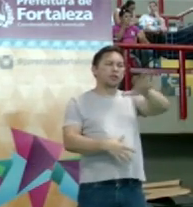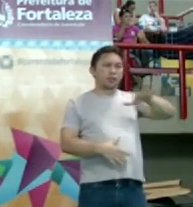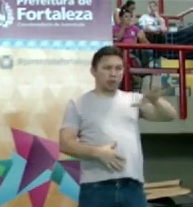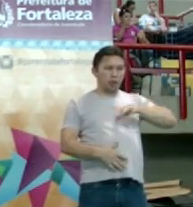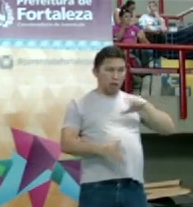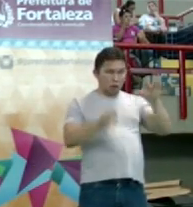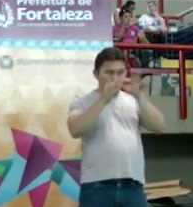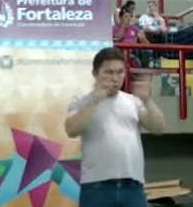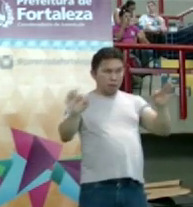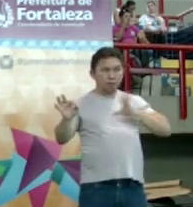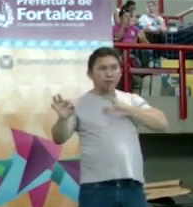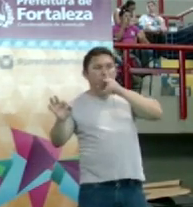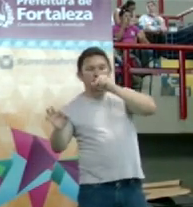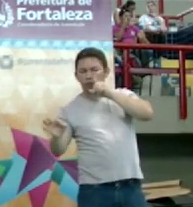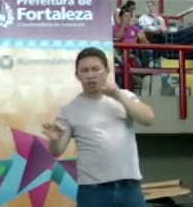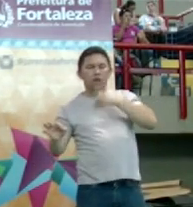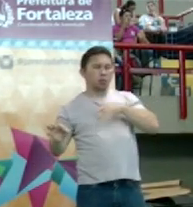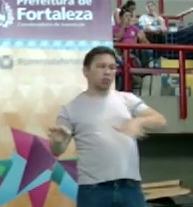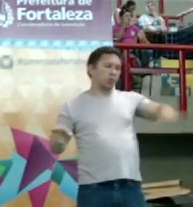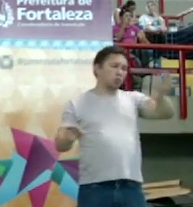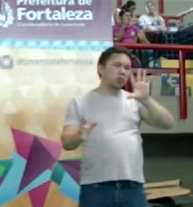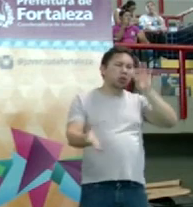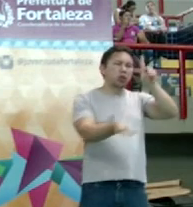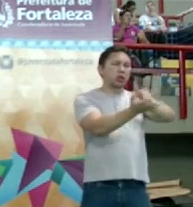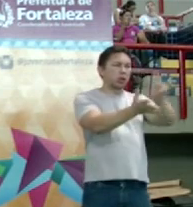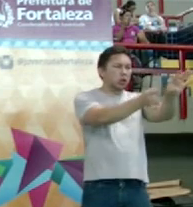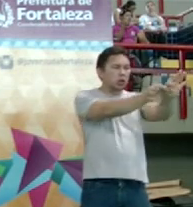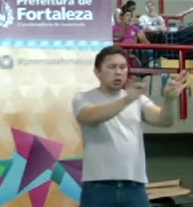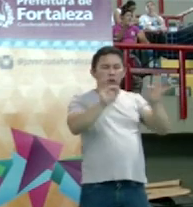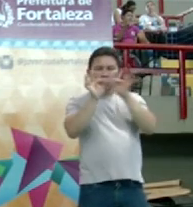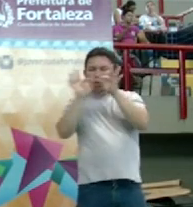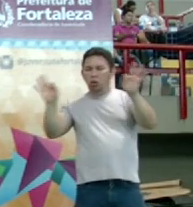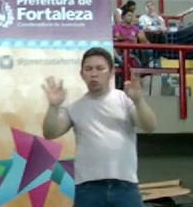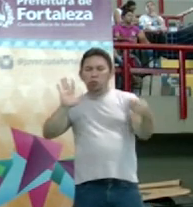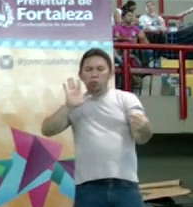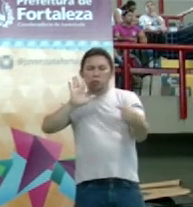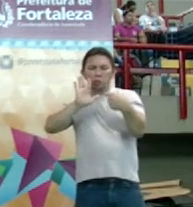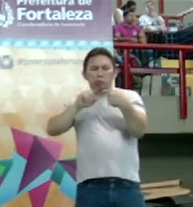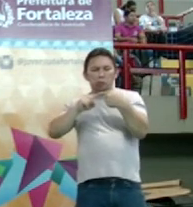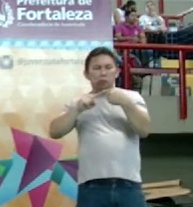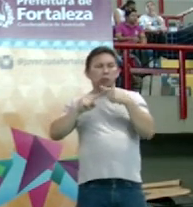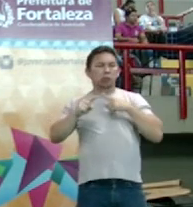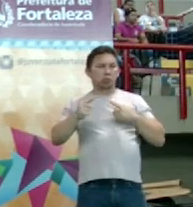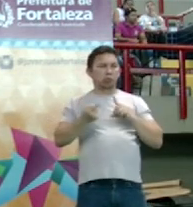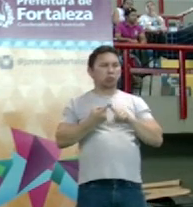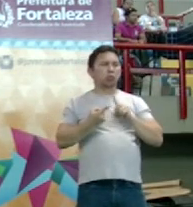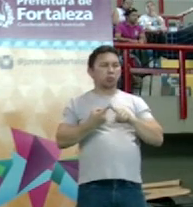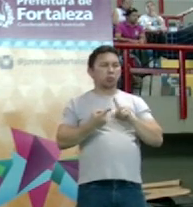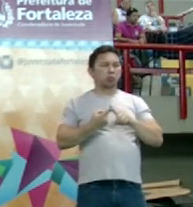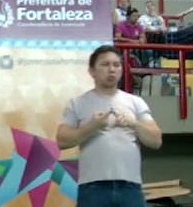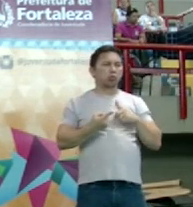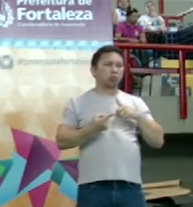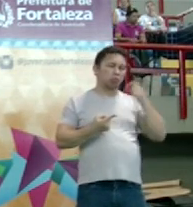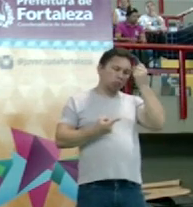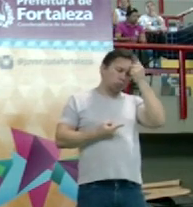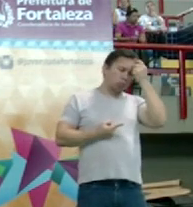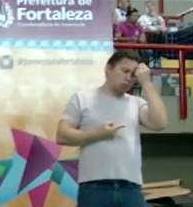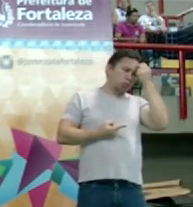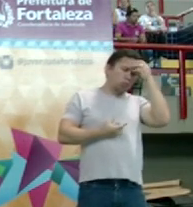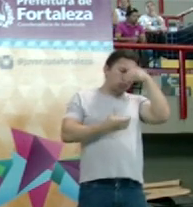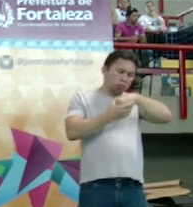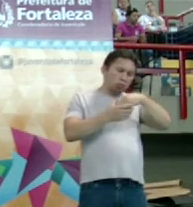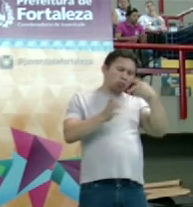uma frase qualquer, tem que ter um sentido com a realidade. E ela deve ter também uma